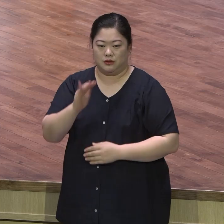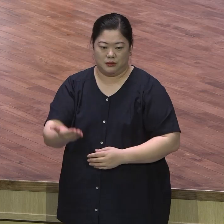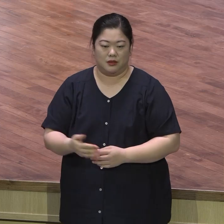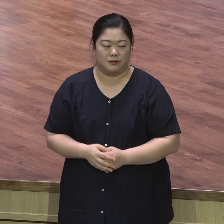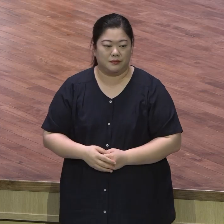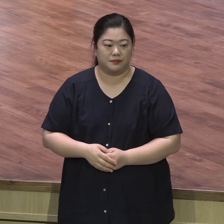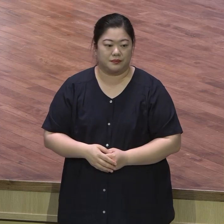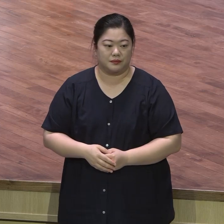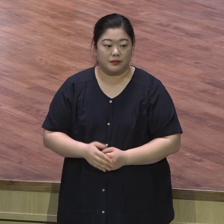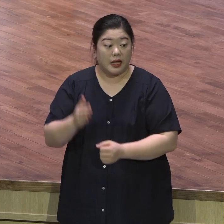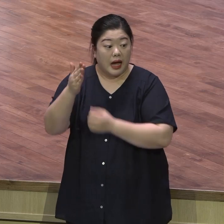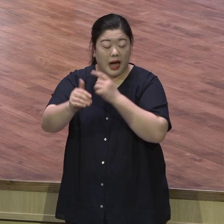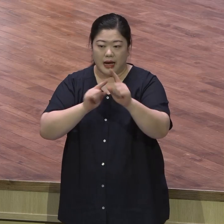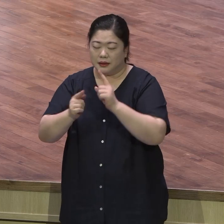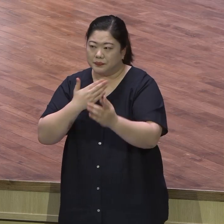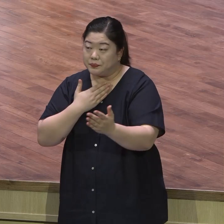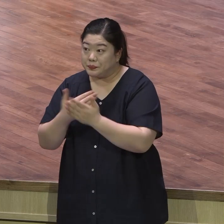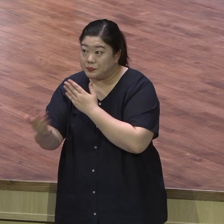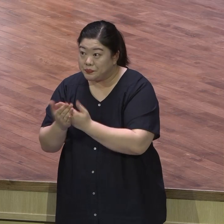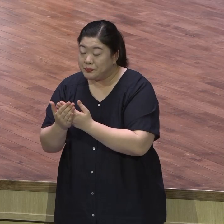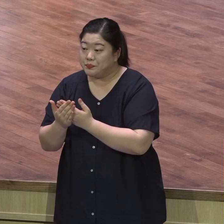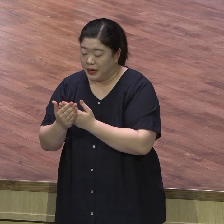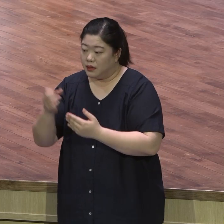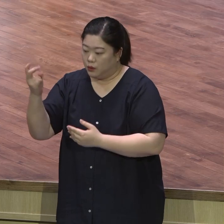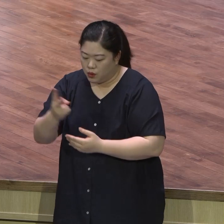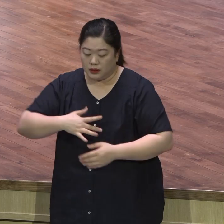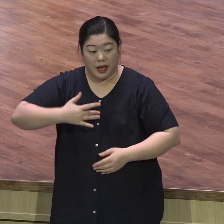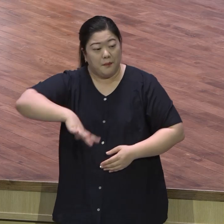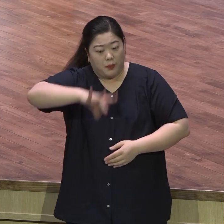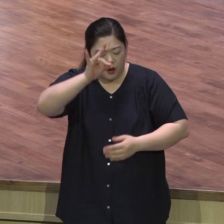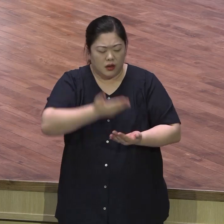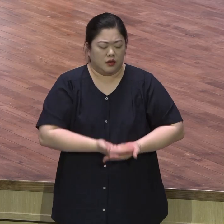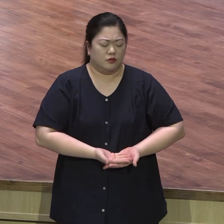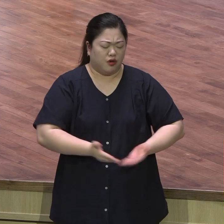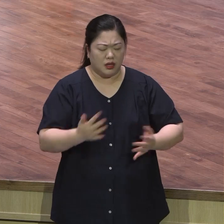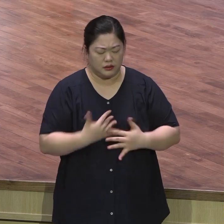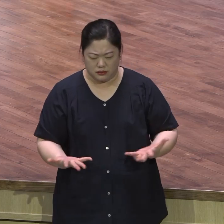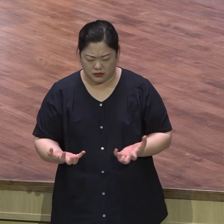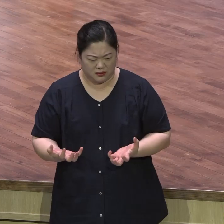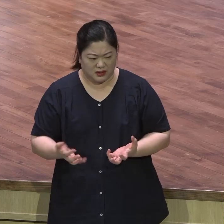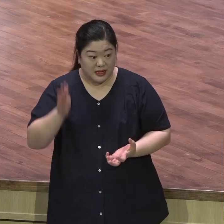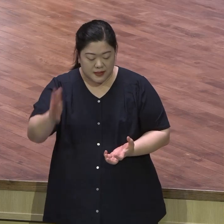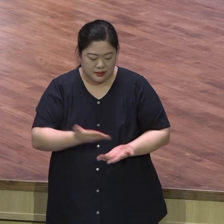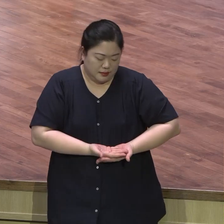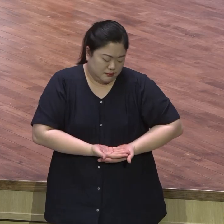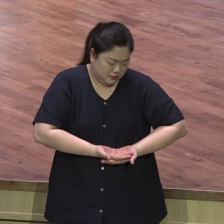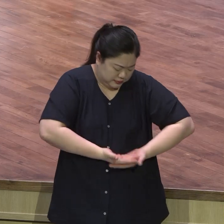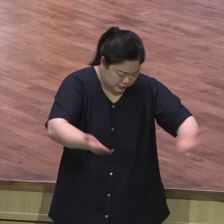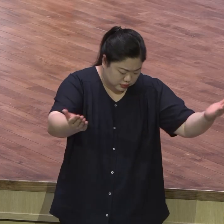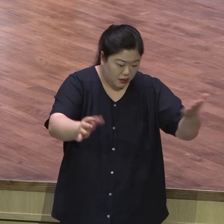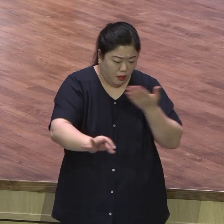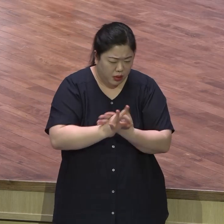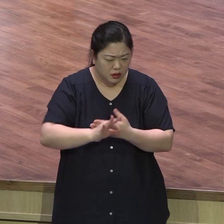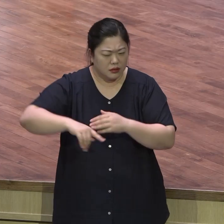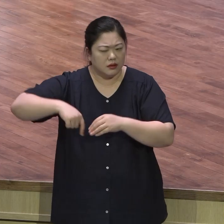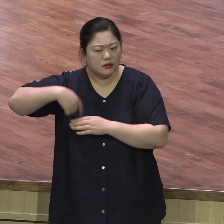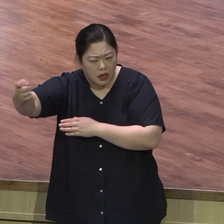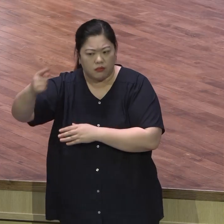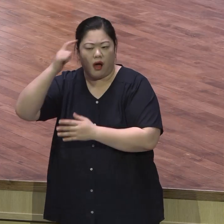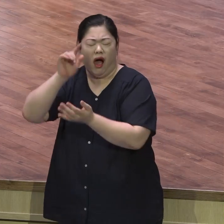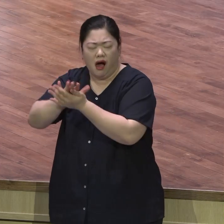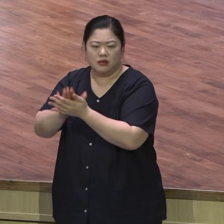어떻게 된다고 말하세요? 후이 되어 누르고 흔들어 넘치도록 안겨주겠다. 얼마나